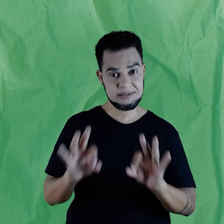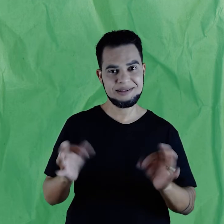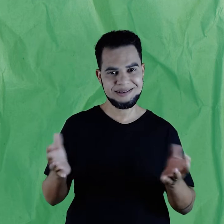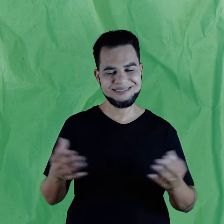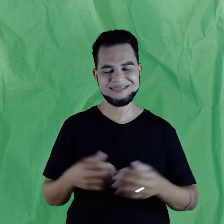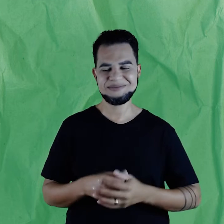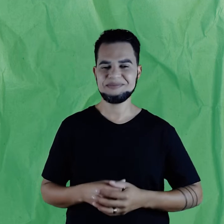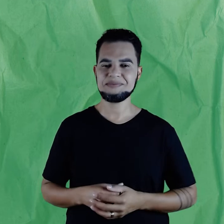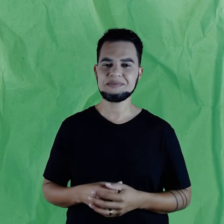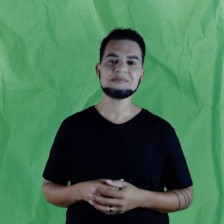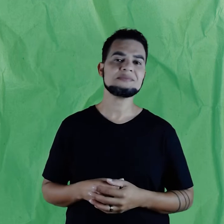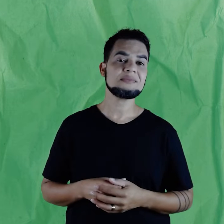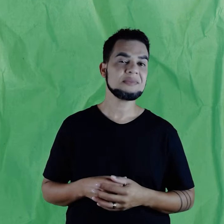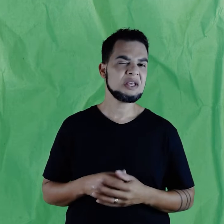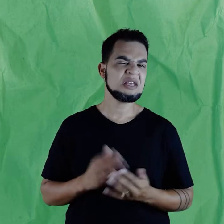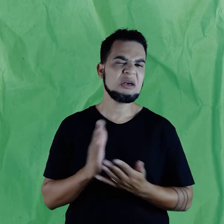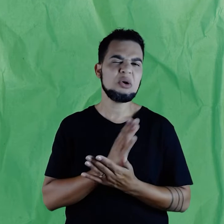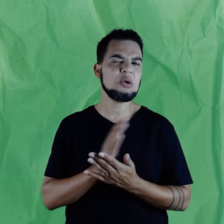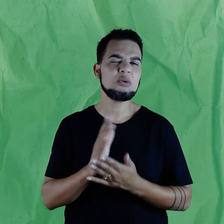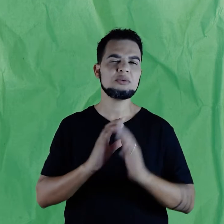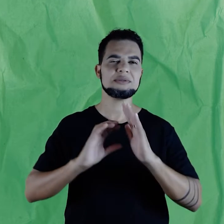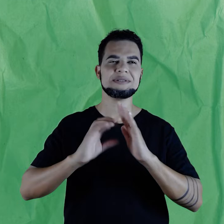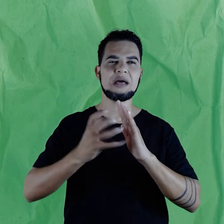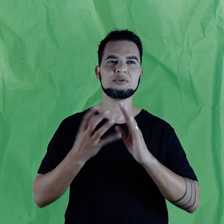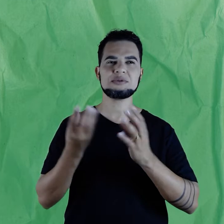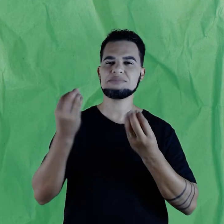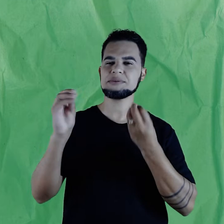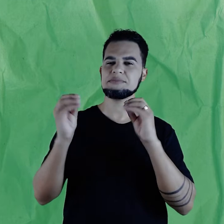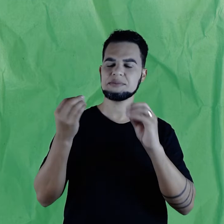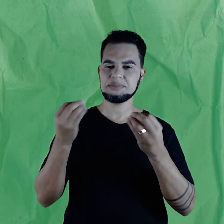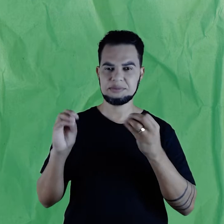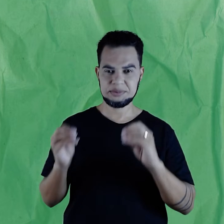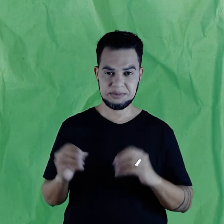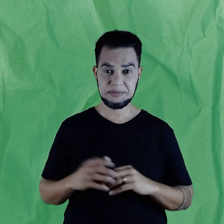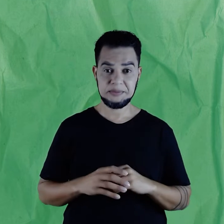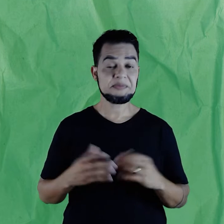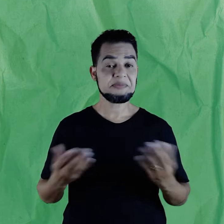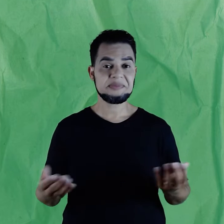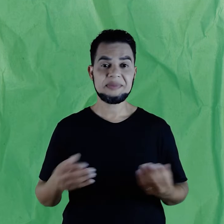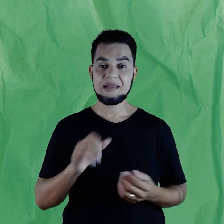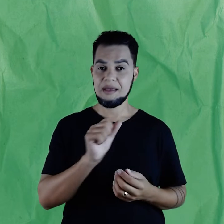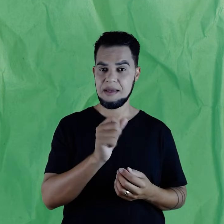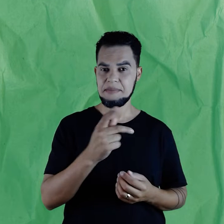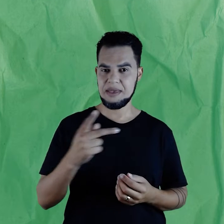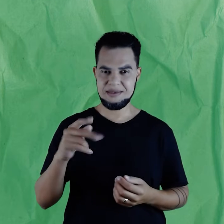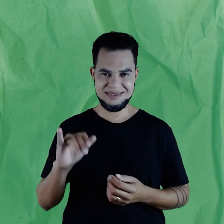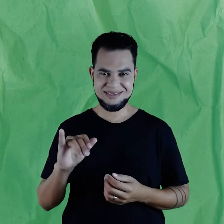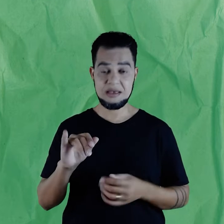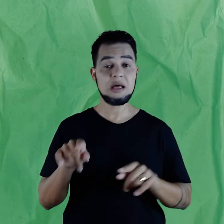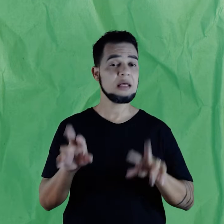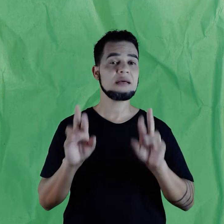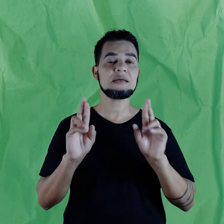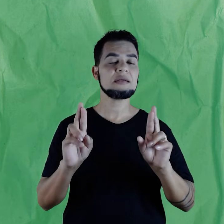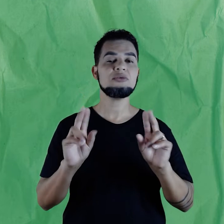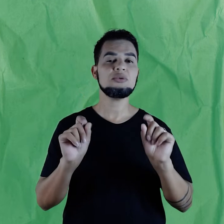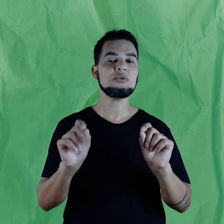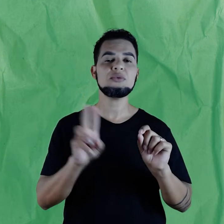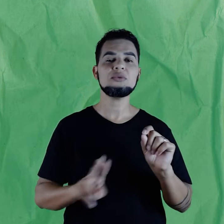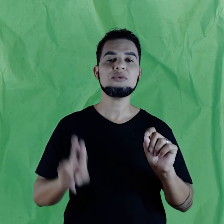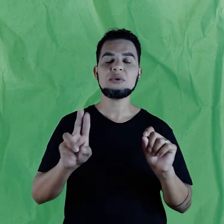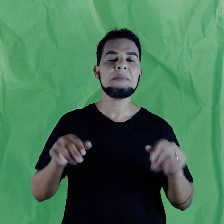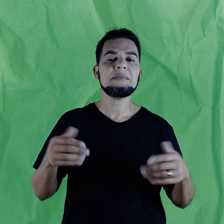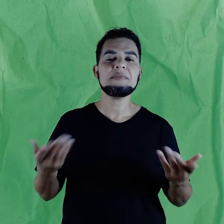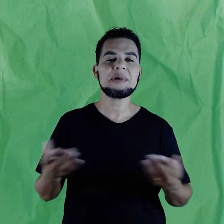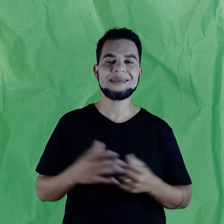certeza, alguns outros dados lá. A API, neste momento aqui, ela vai ser utilizada para